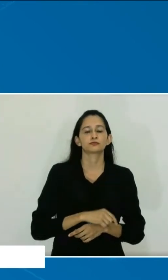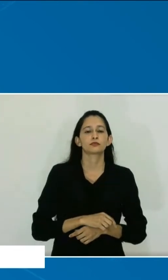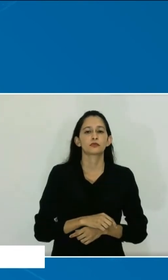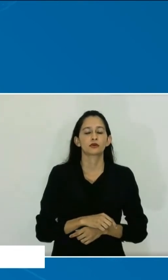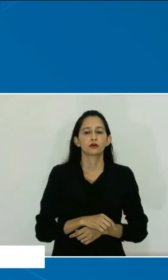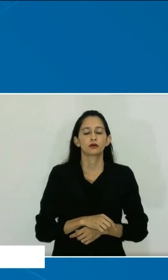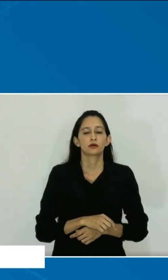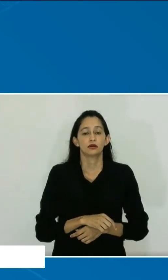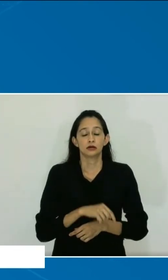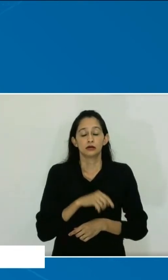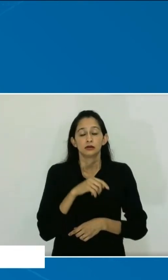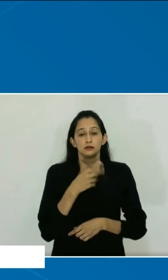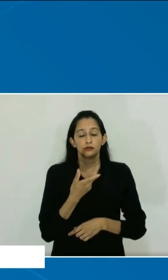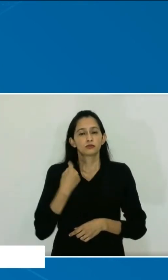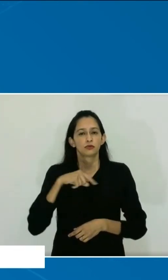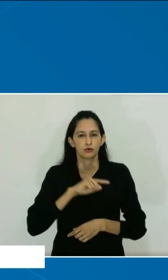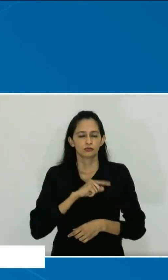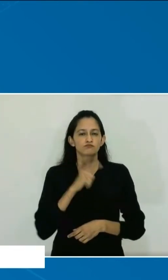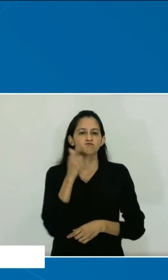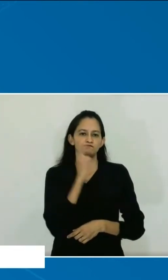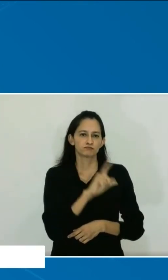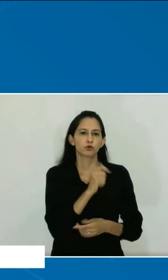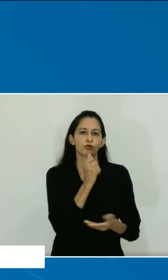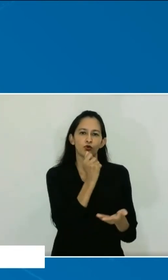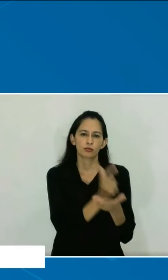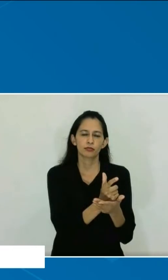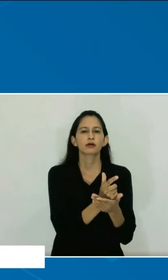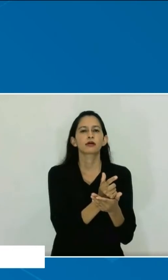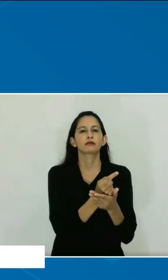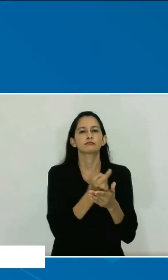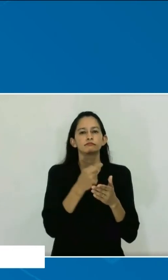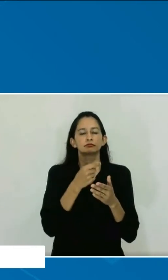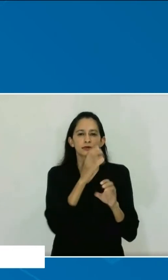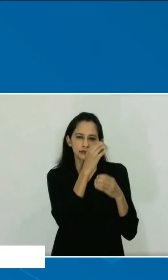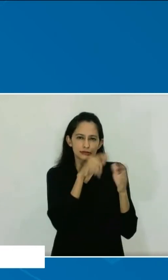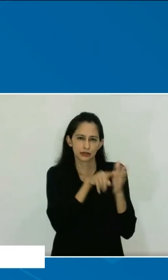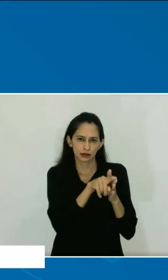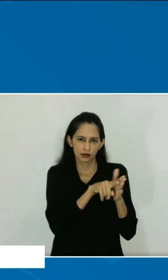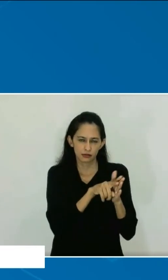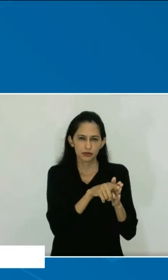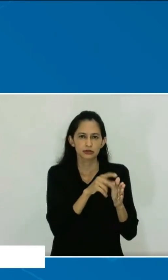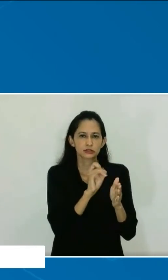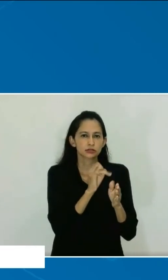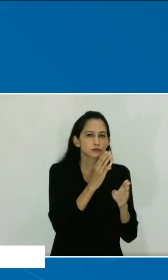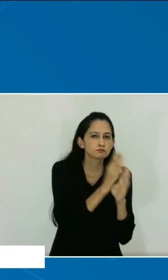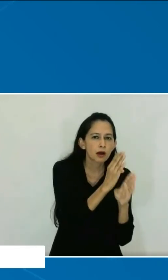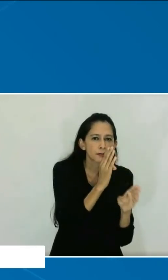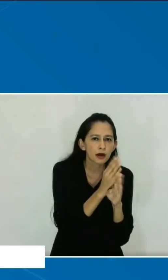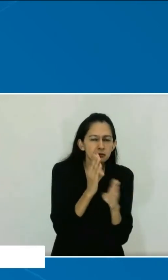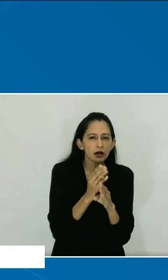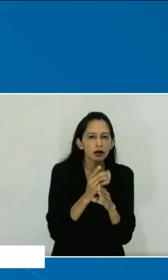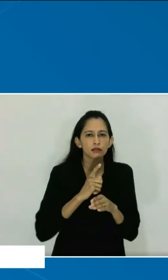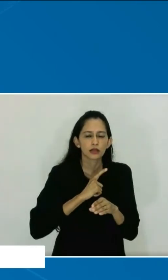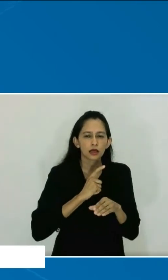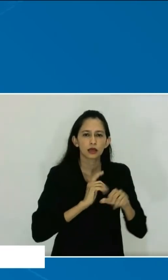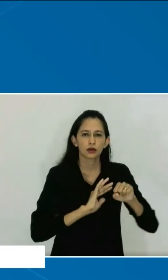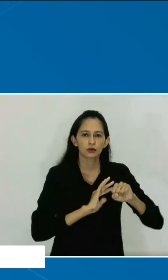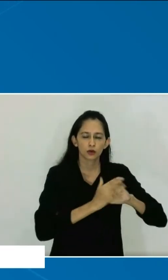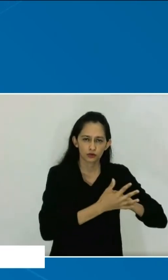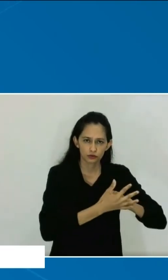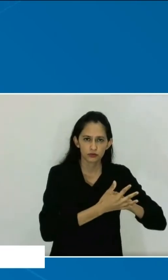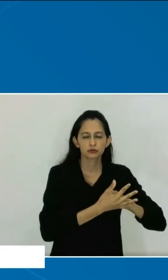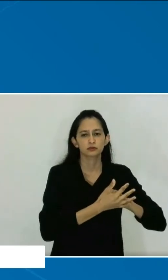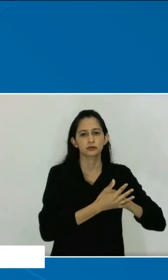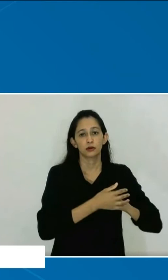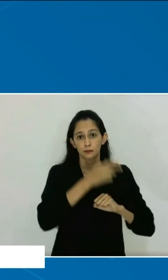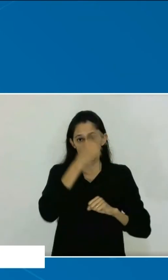compramos uma quantidade muito grande de testes de Covid para que todos os nossos servidores pudessem ter um